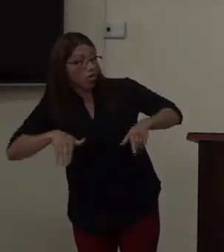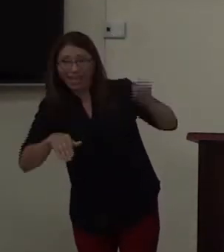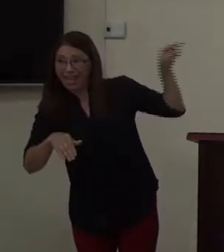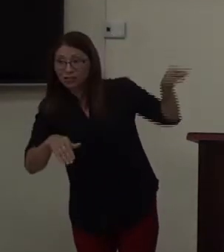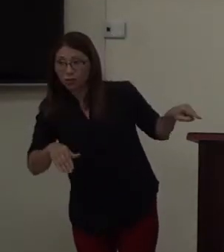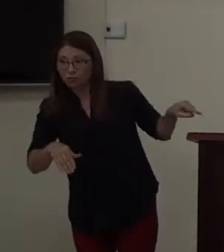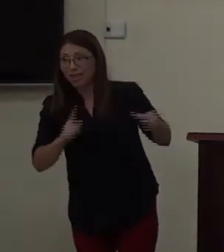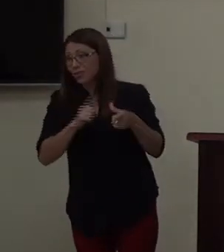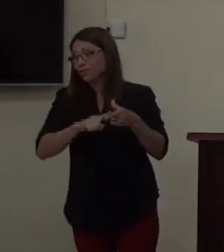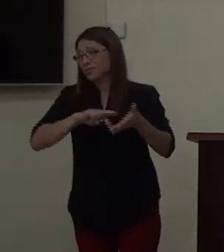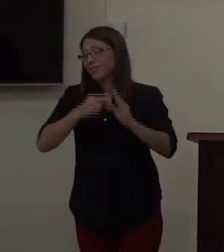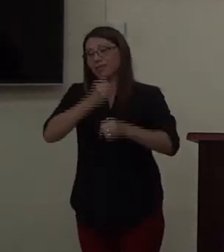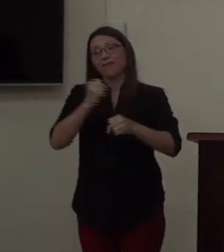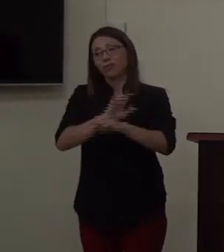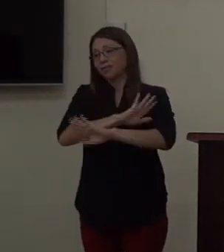está perdido.